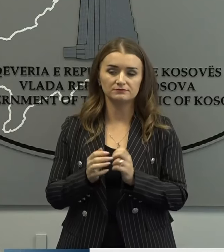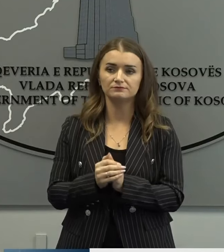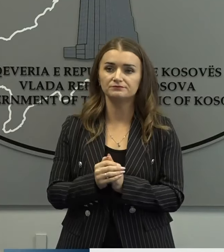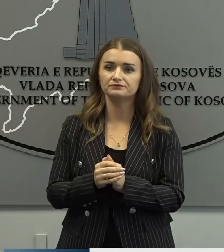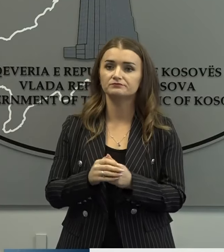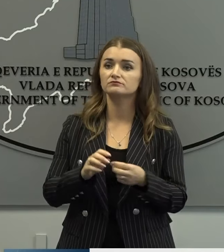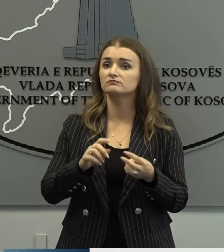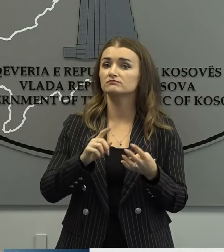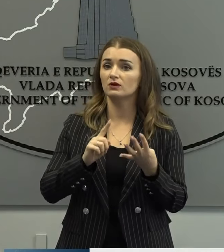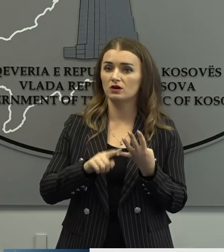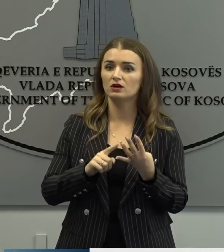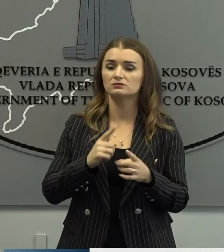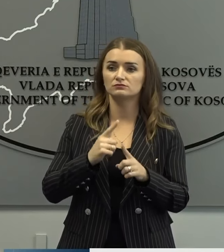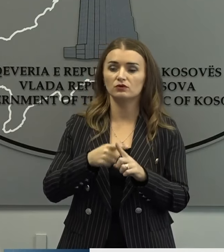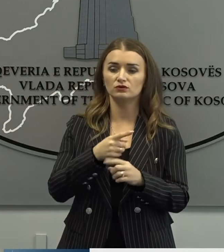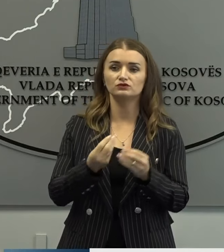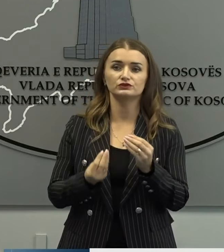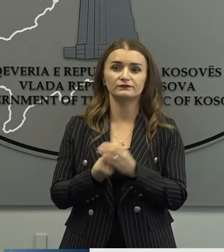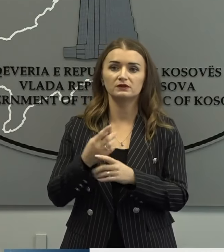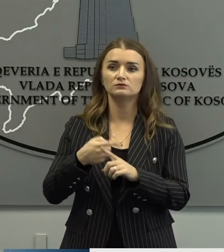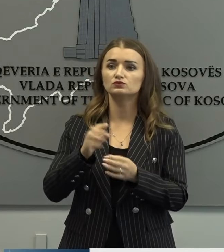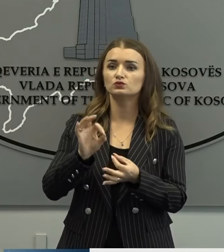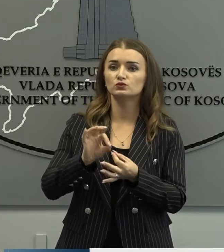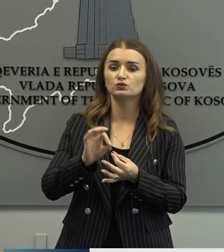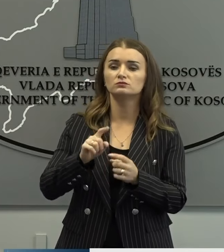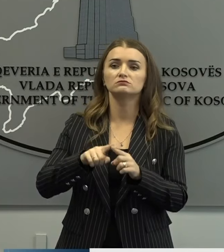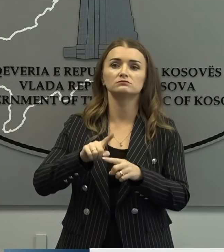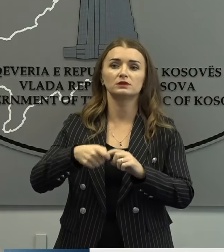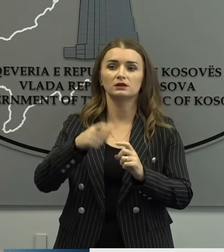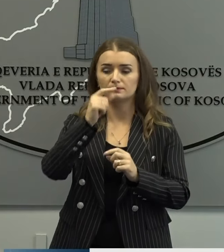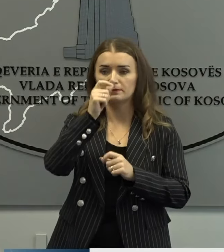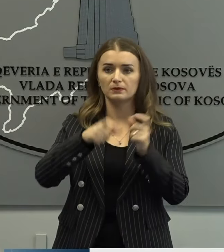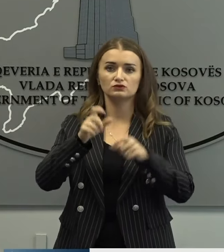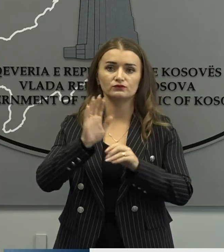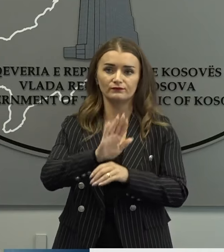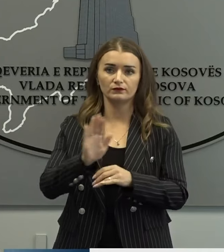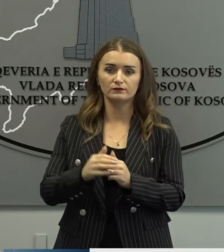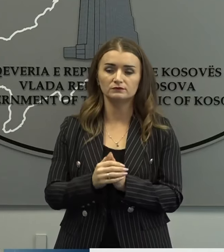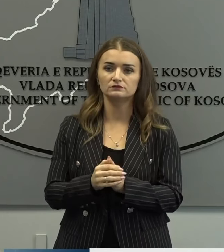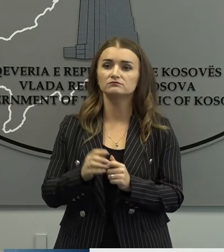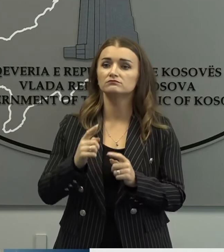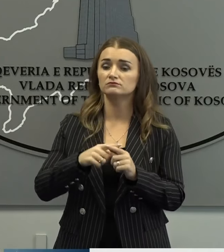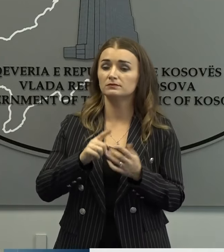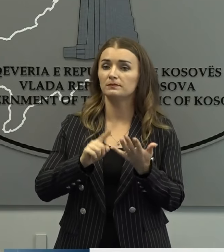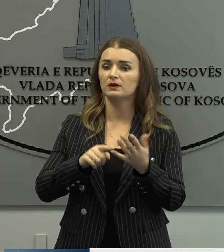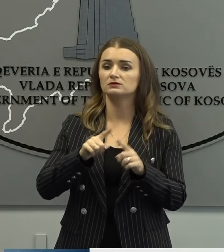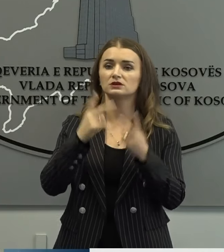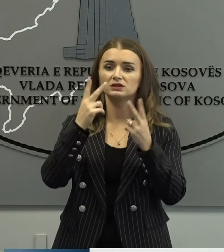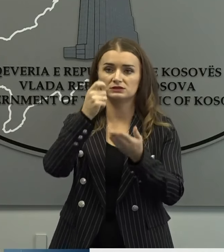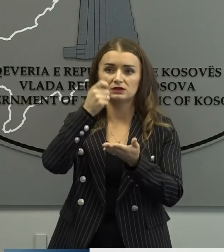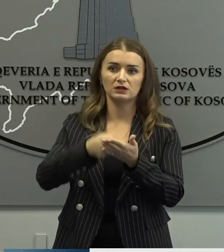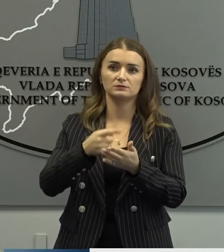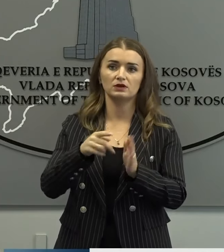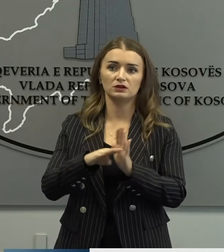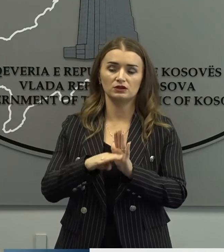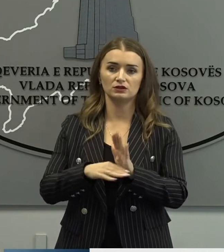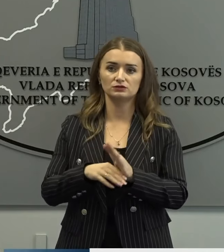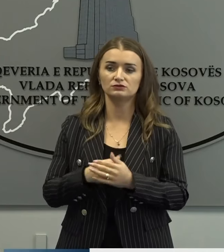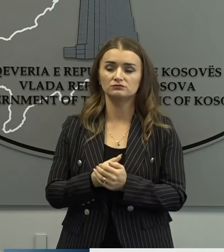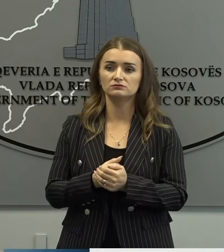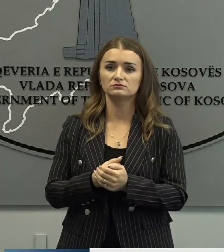zhvillimin dhe ruajtjen e kapitalit human, dhe fusha fundit ka dhe me vlerat të melore dhe sundimin e ligjit. Në kuadër të këtyre fushave, ne